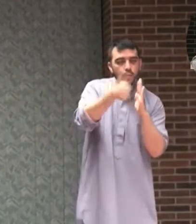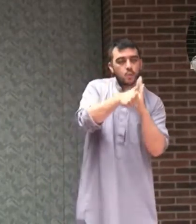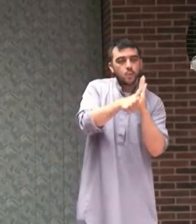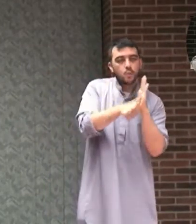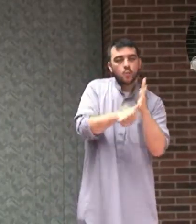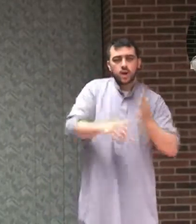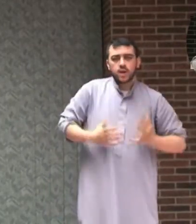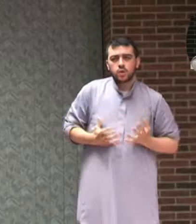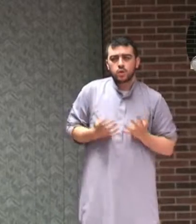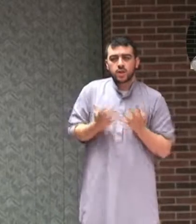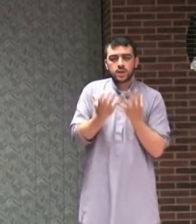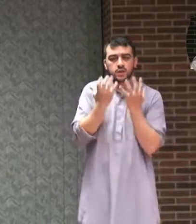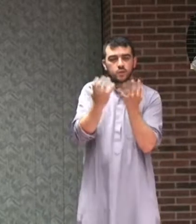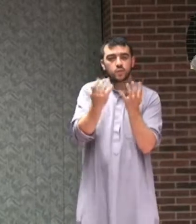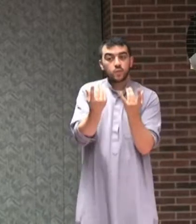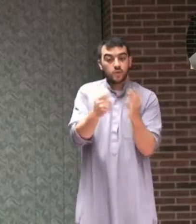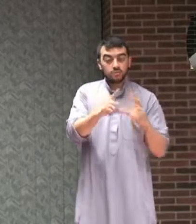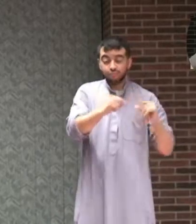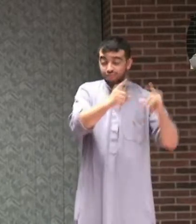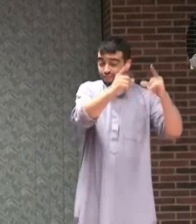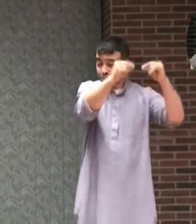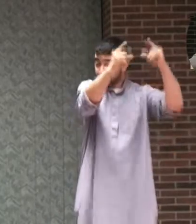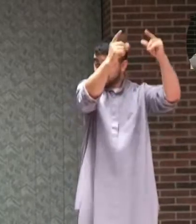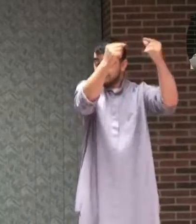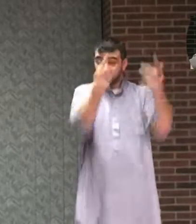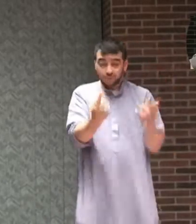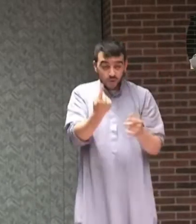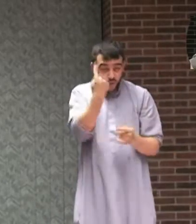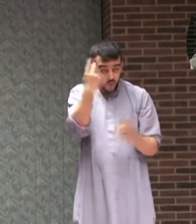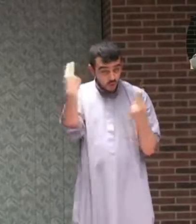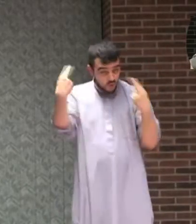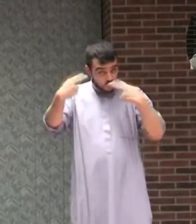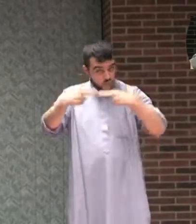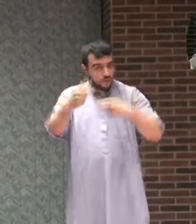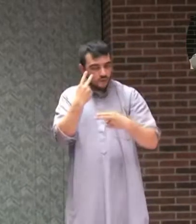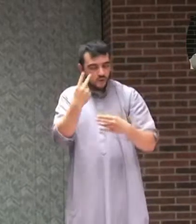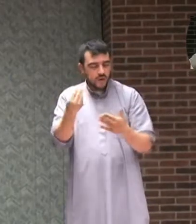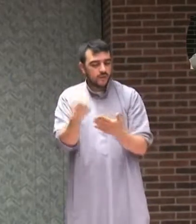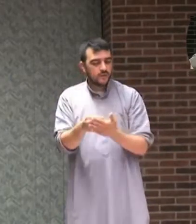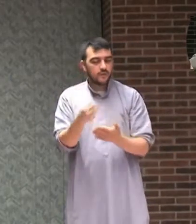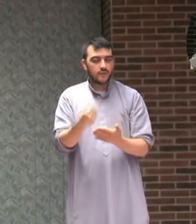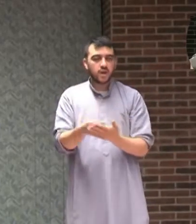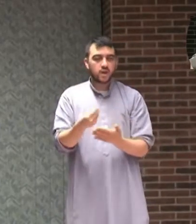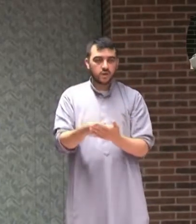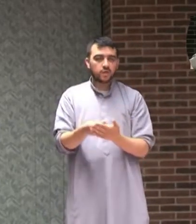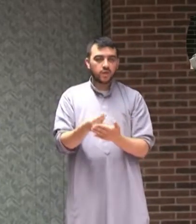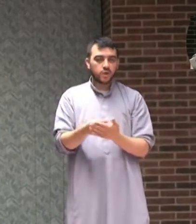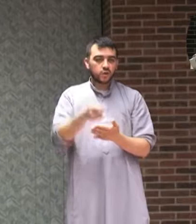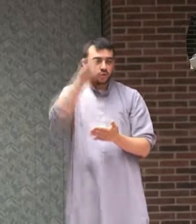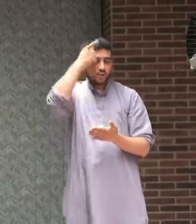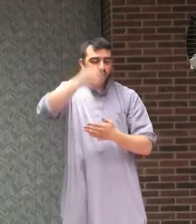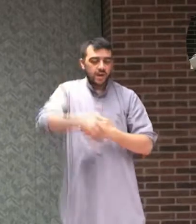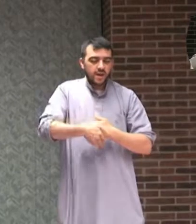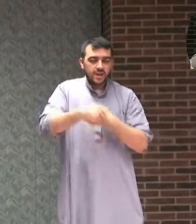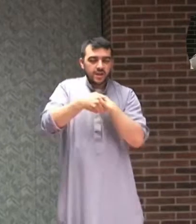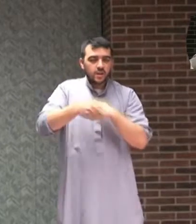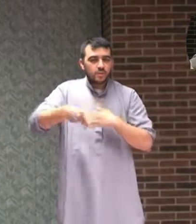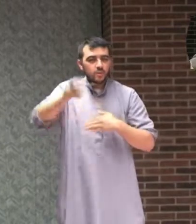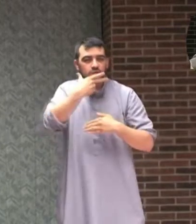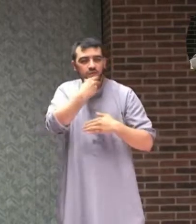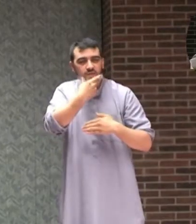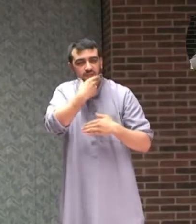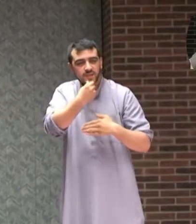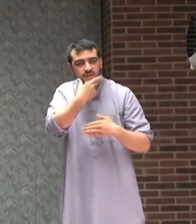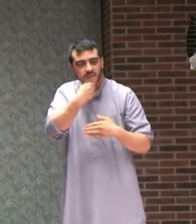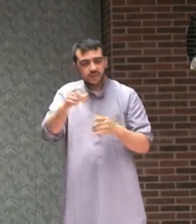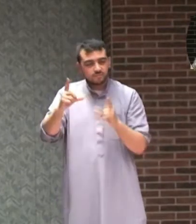des actions qui puissent nous être multipliées et décuplées jusqu'à être davantage meilleures pour nous dans notre balance le jour du